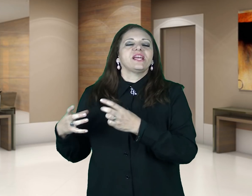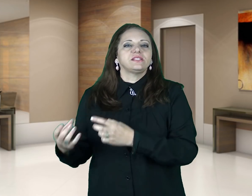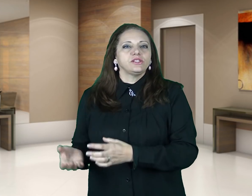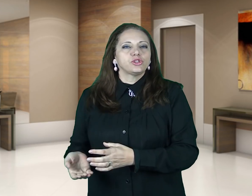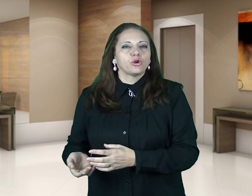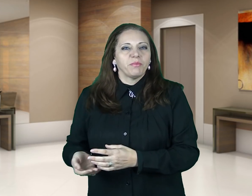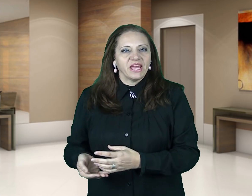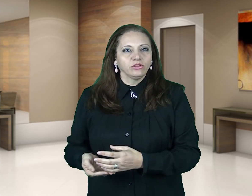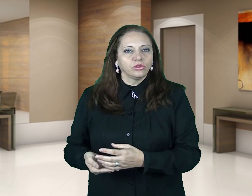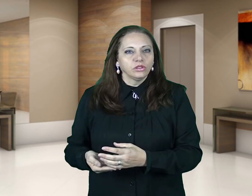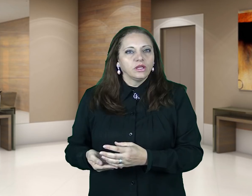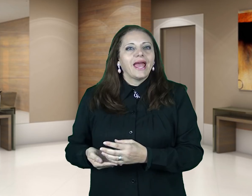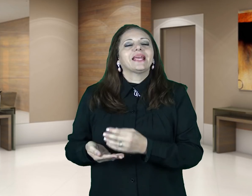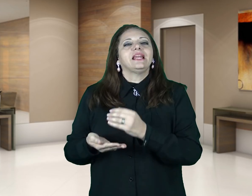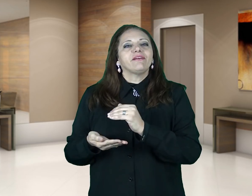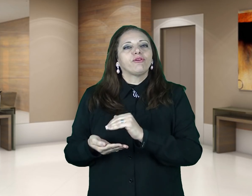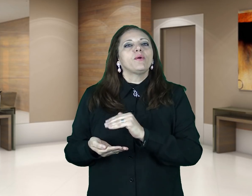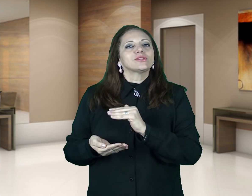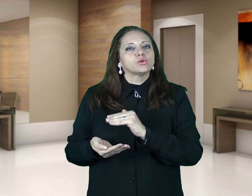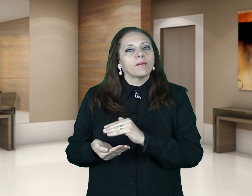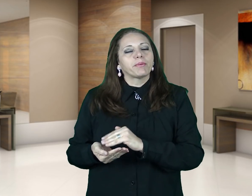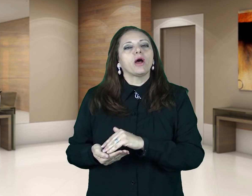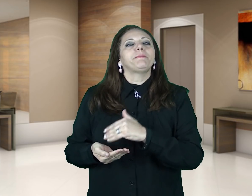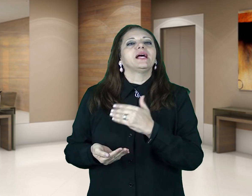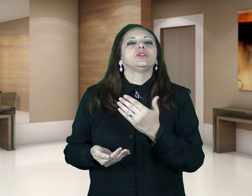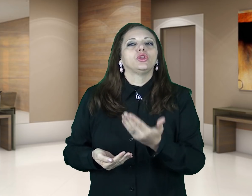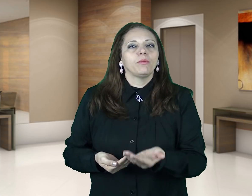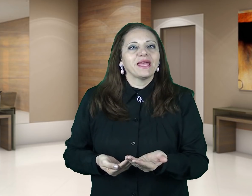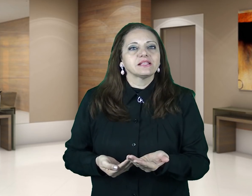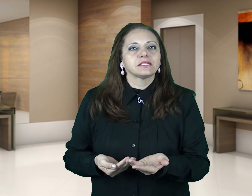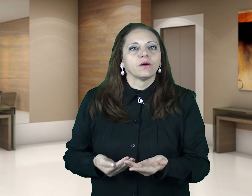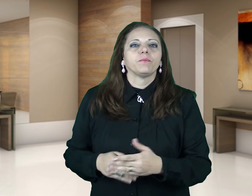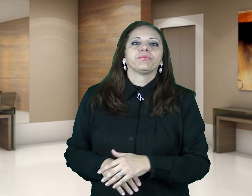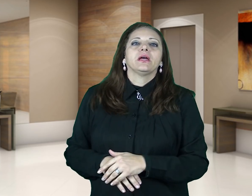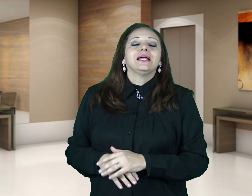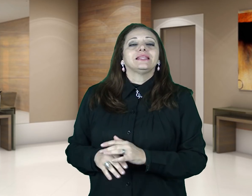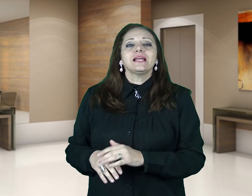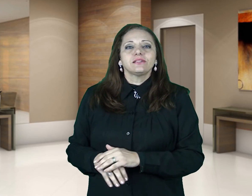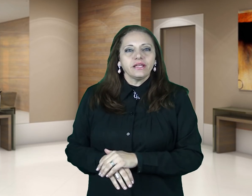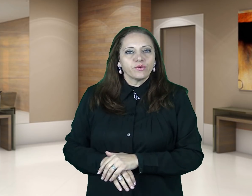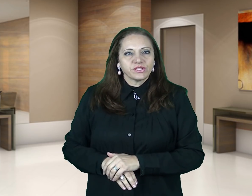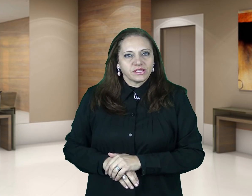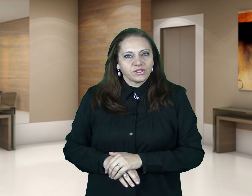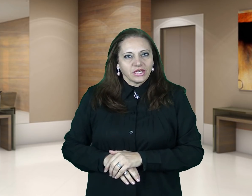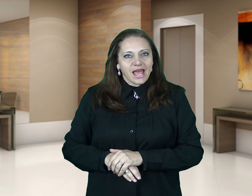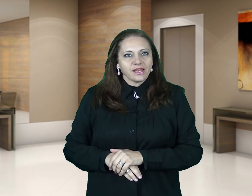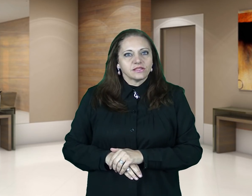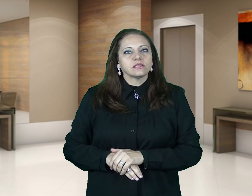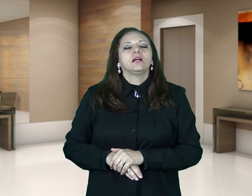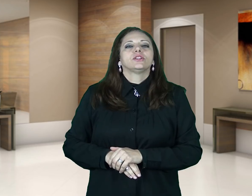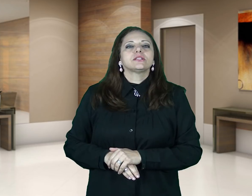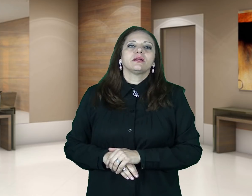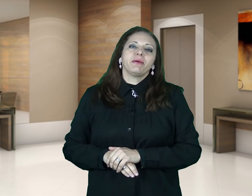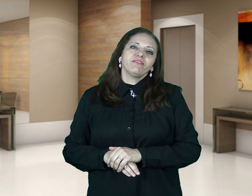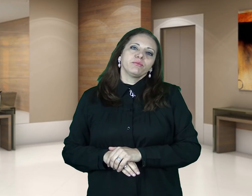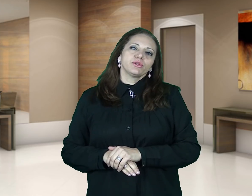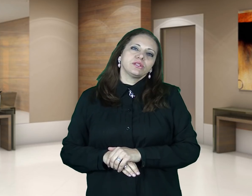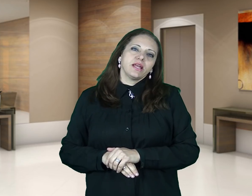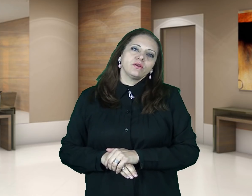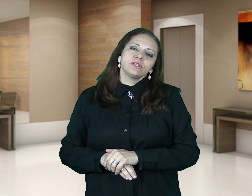por esse instrumento é que levou à sua própria nomeação. Nas línguas de sinais, nós também vamos ter